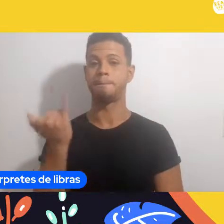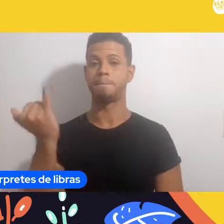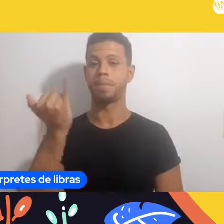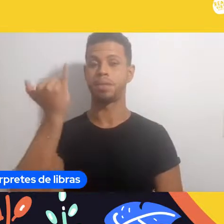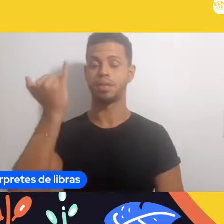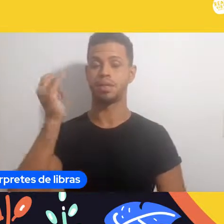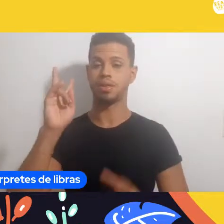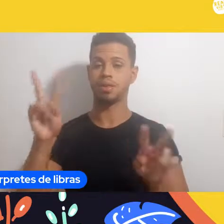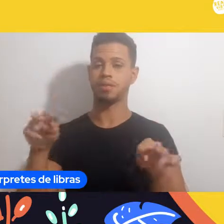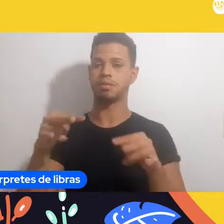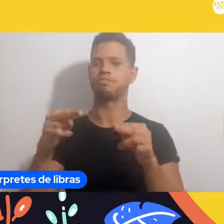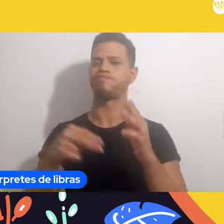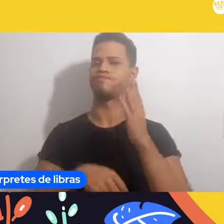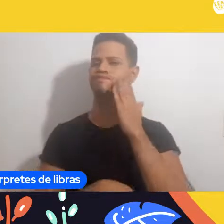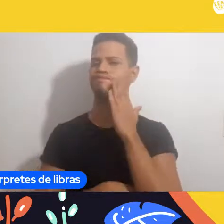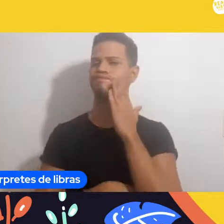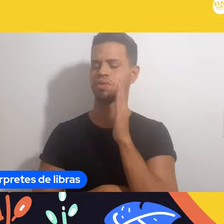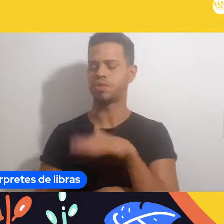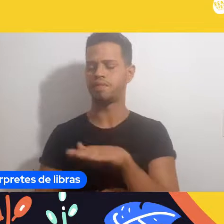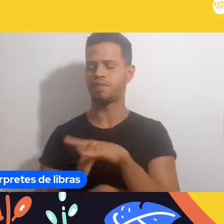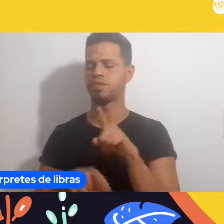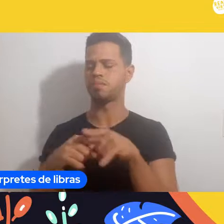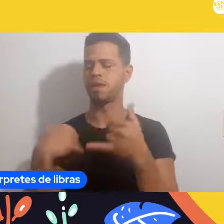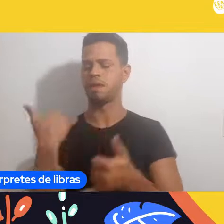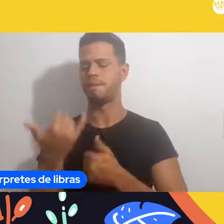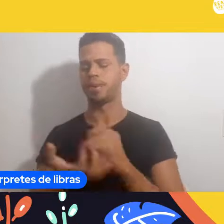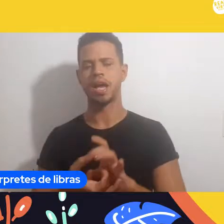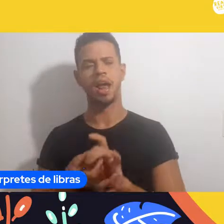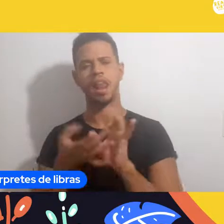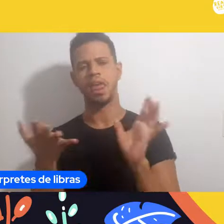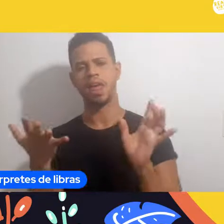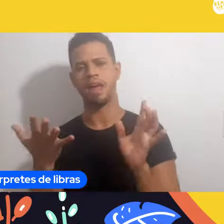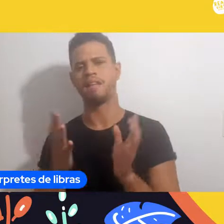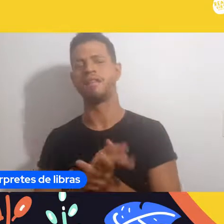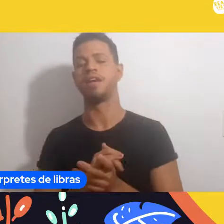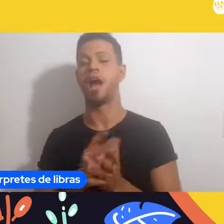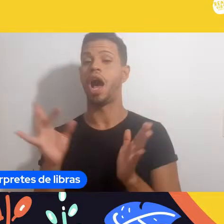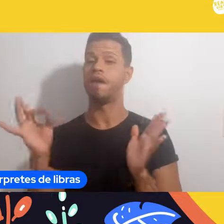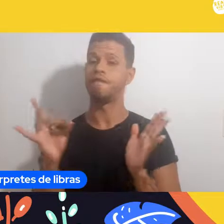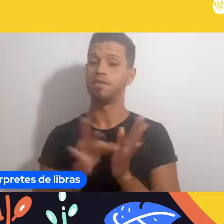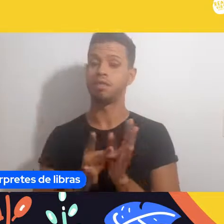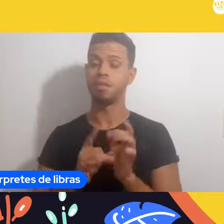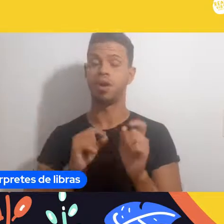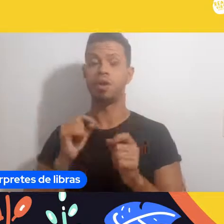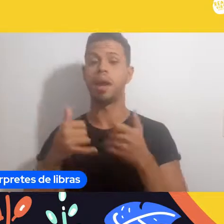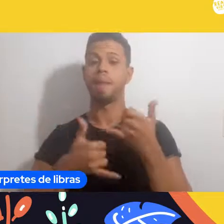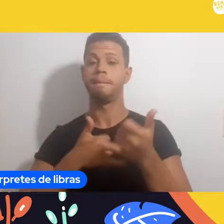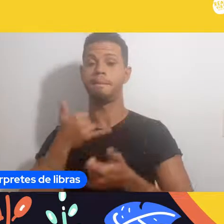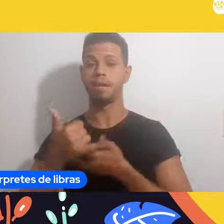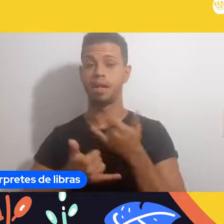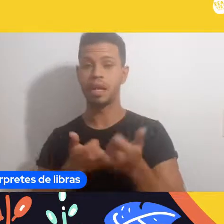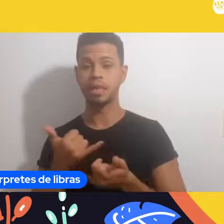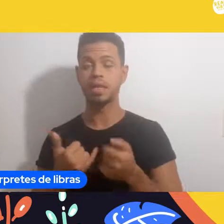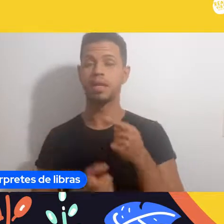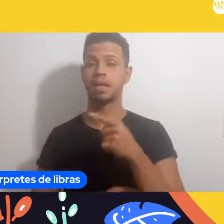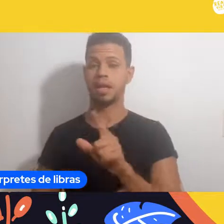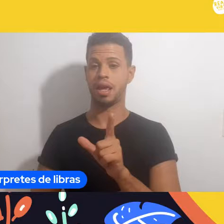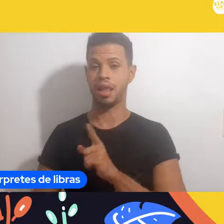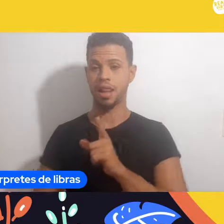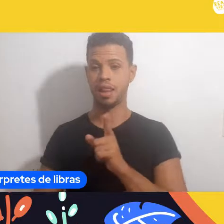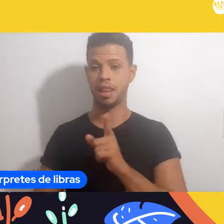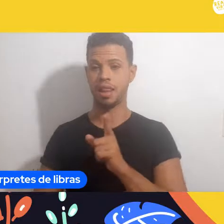a infância e do brincar livre, é afirmar que as brincadeiras, elas têm efeito